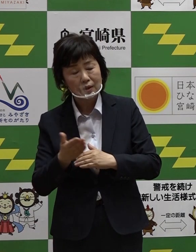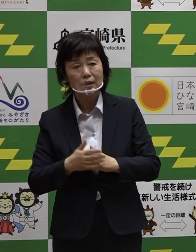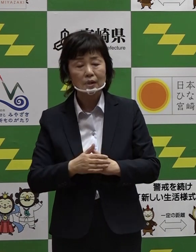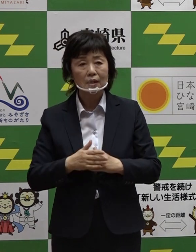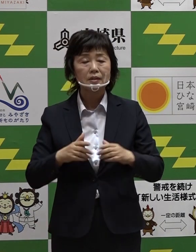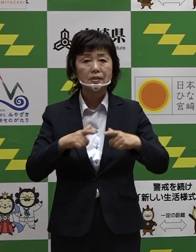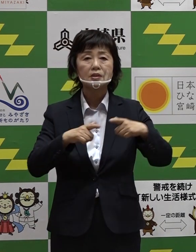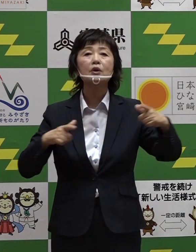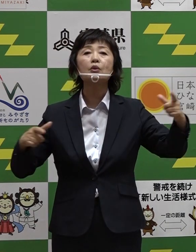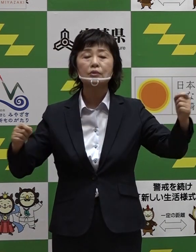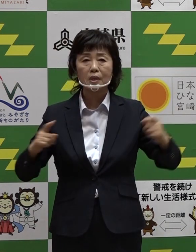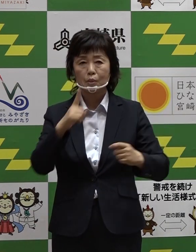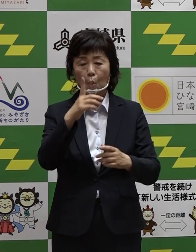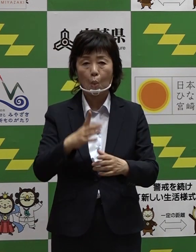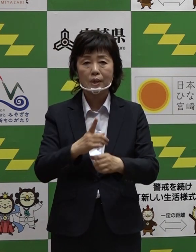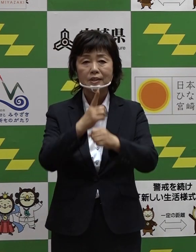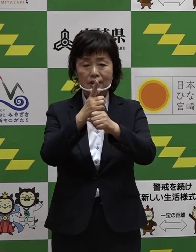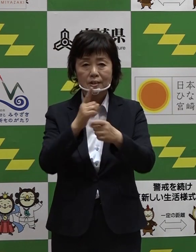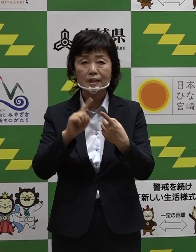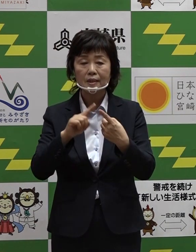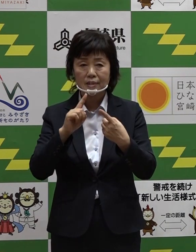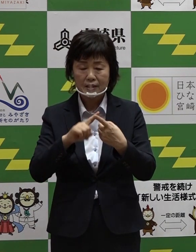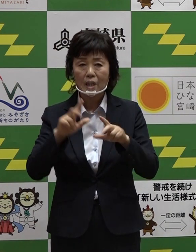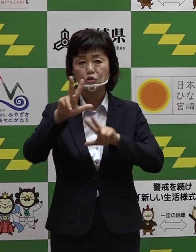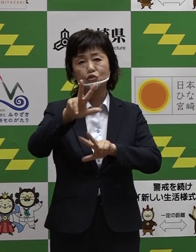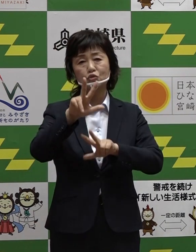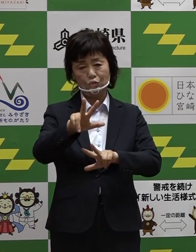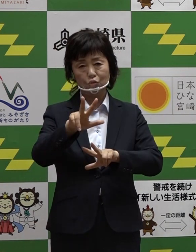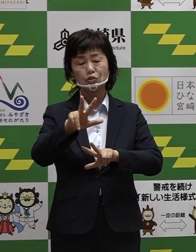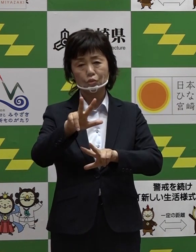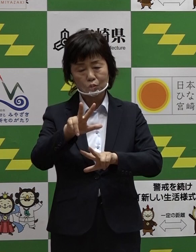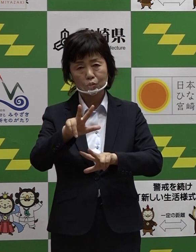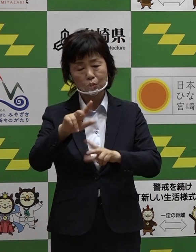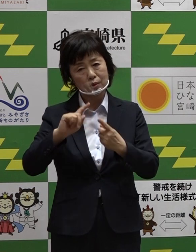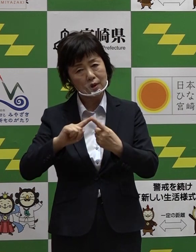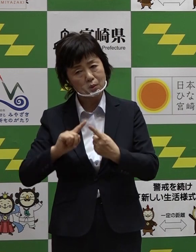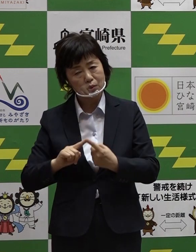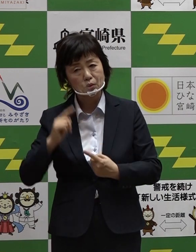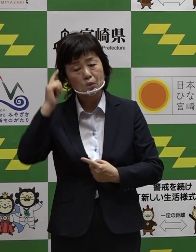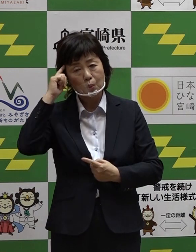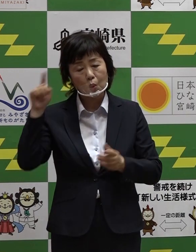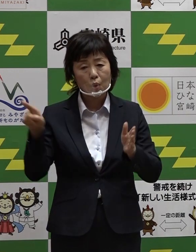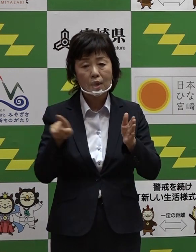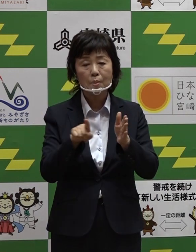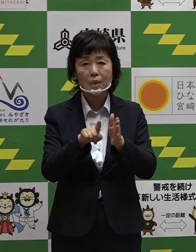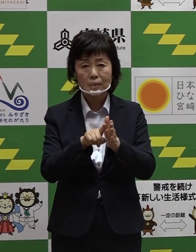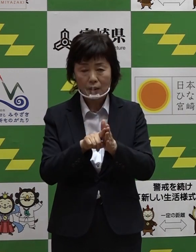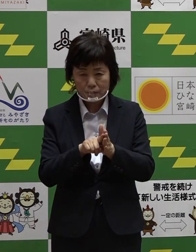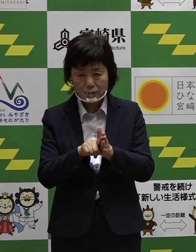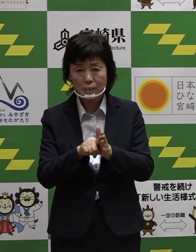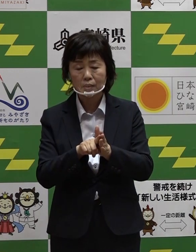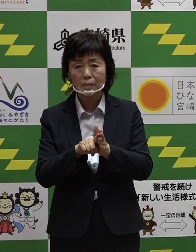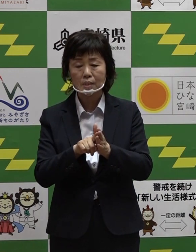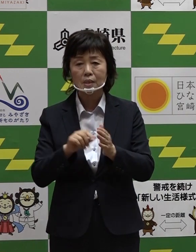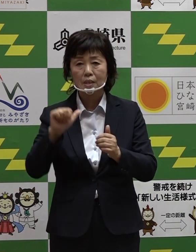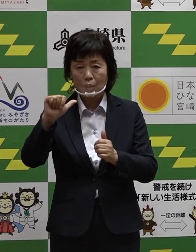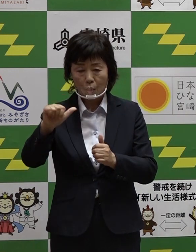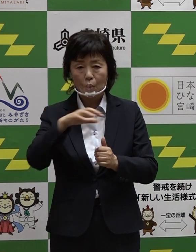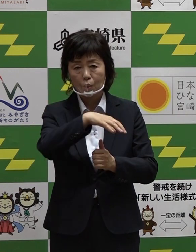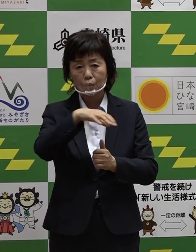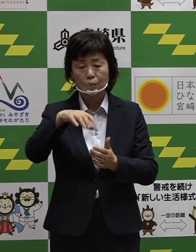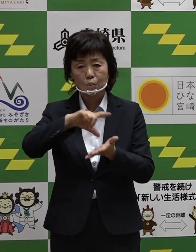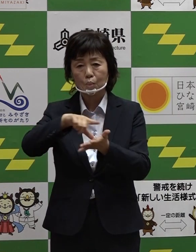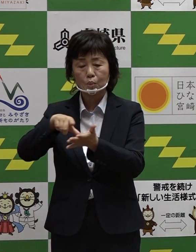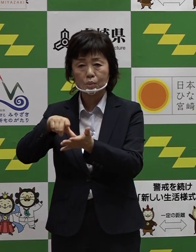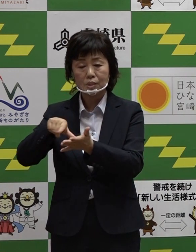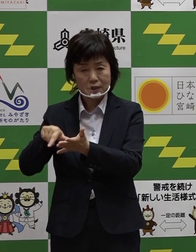全国的に統一的なルールを適用することになりますので、これまでの先言いました5都道府県